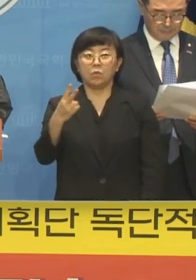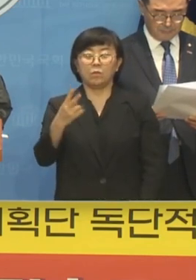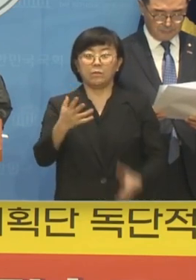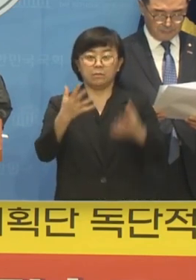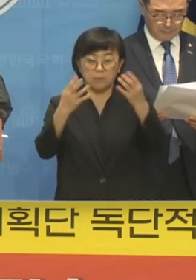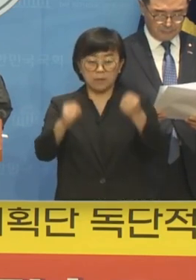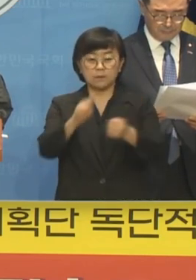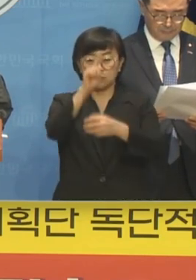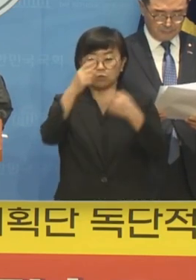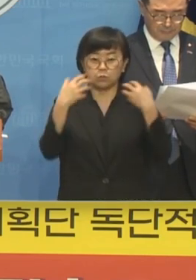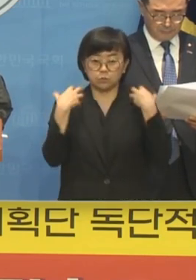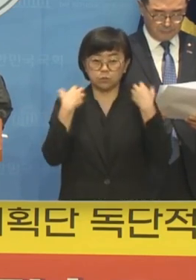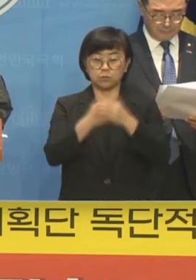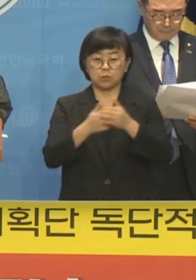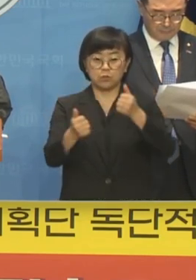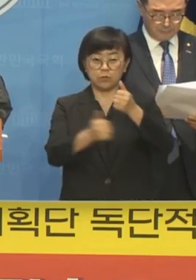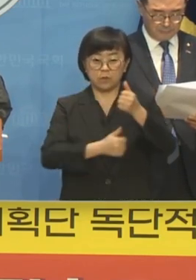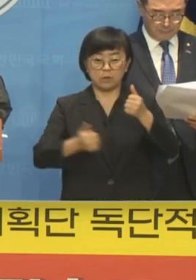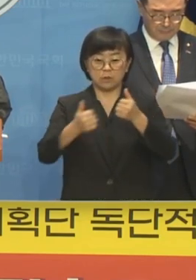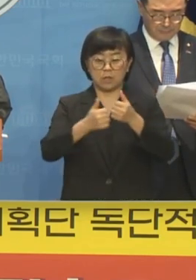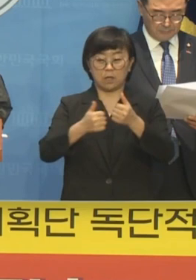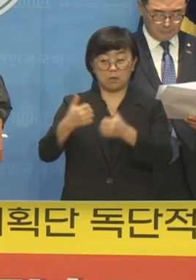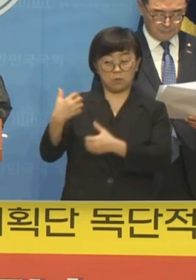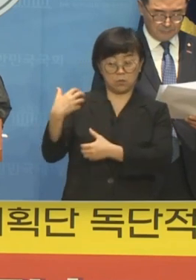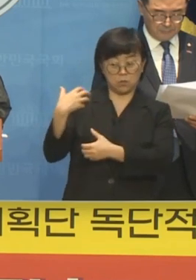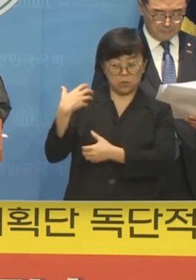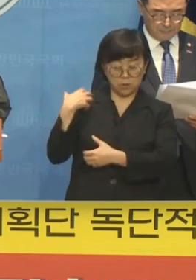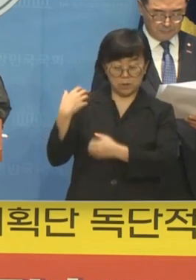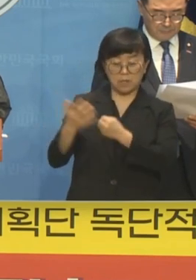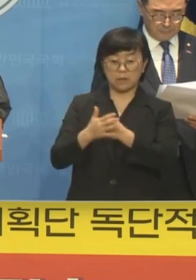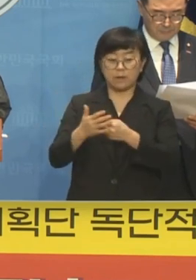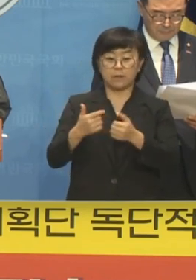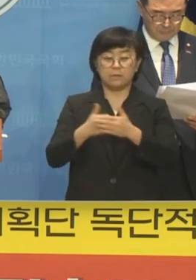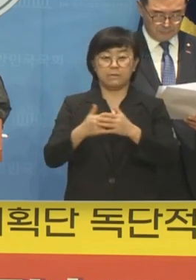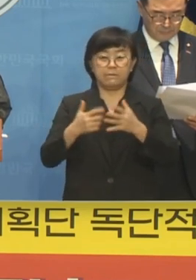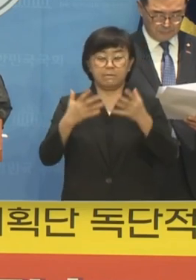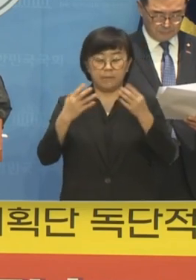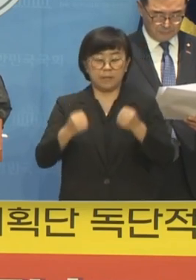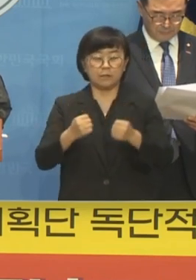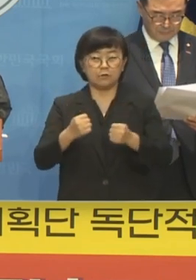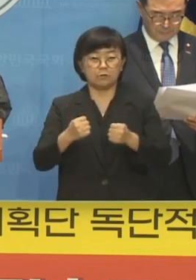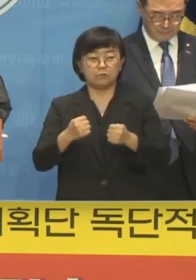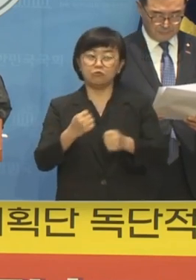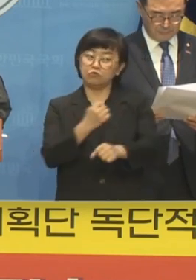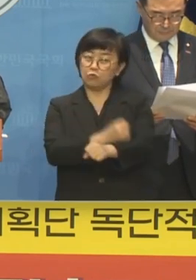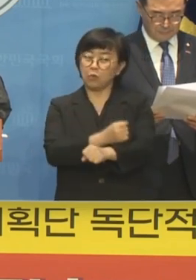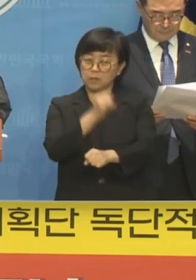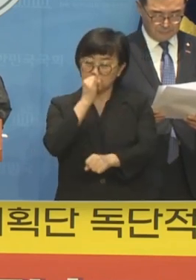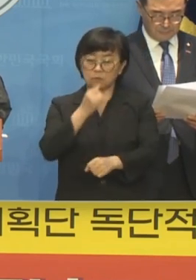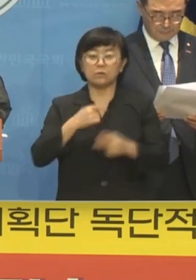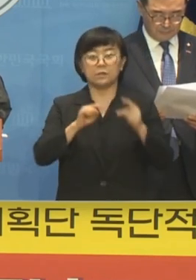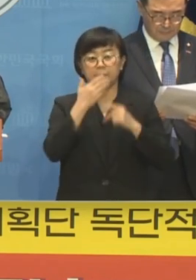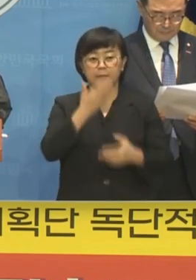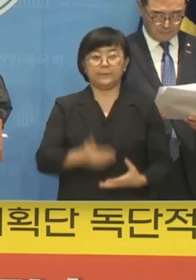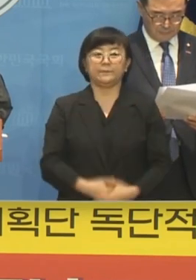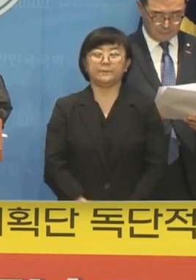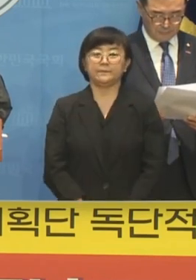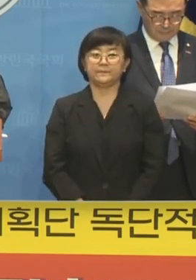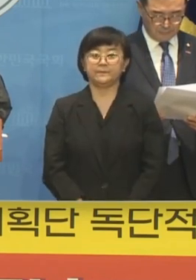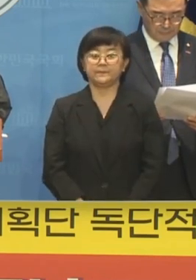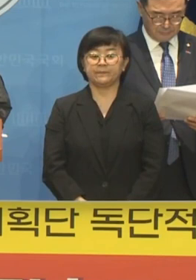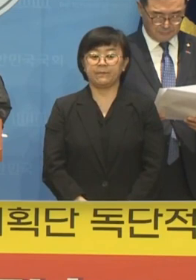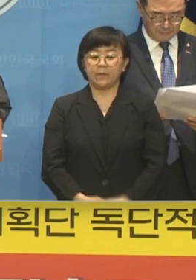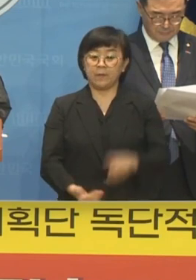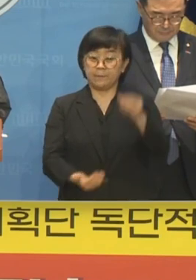수많은 정부 위원회의 위원장 역할을 다 하시기에 많은 애로가 있다는 것도 충분히 이해합니다.